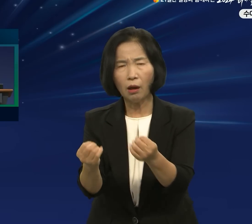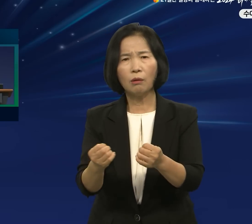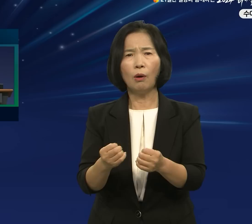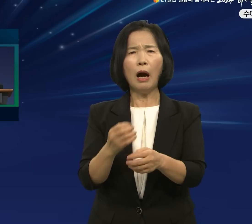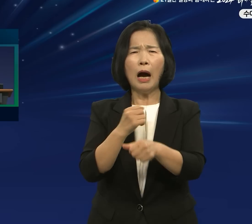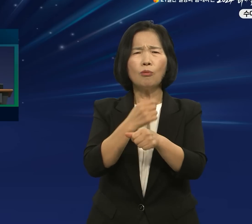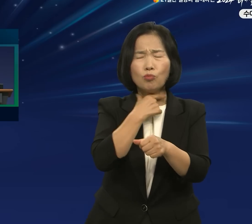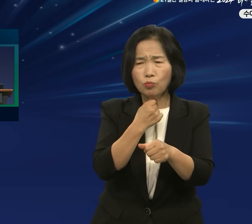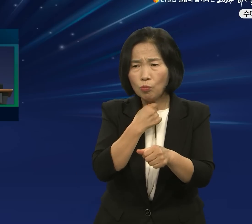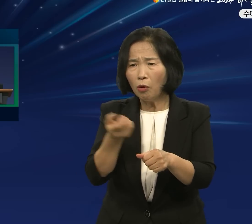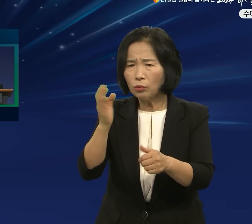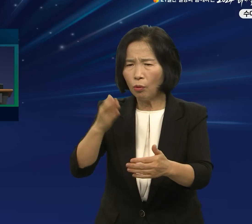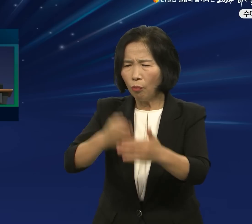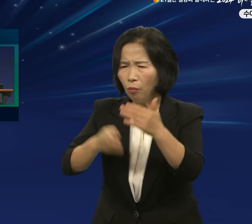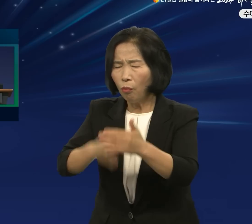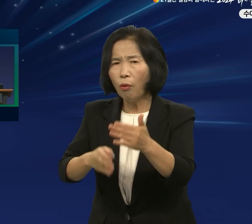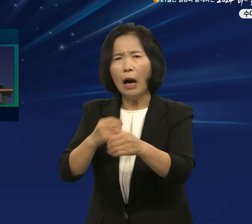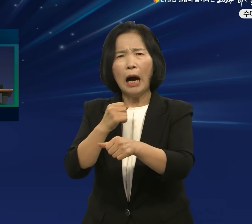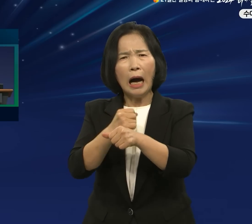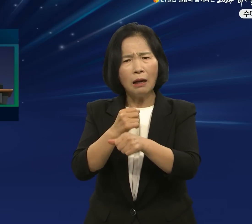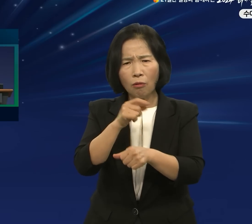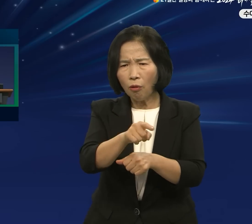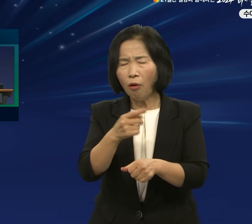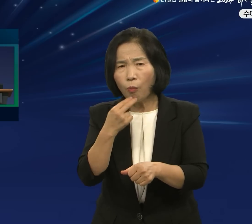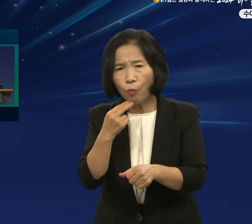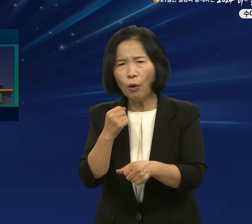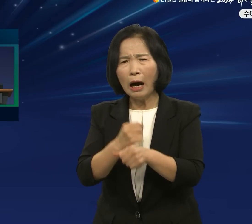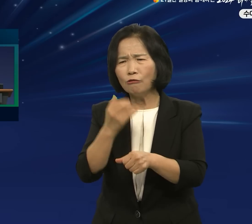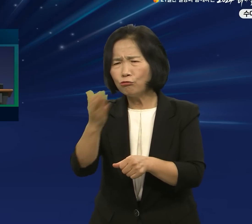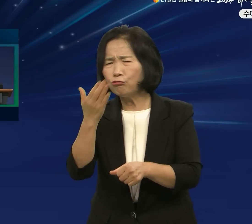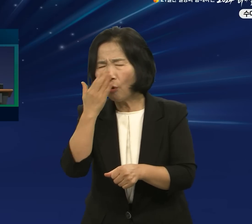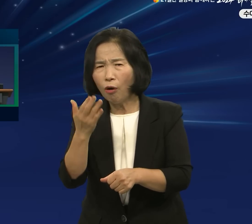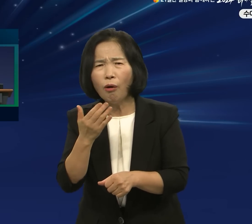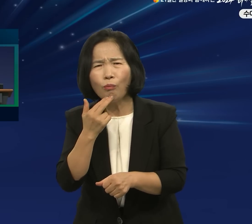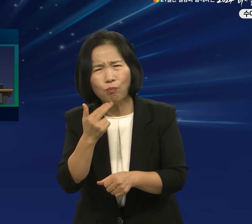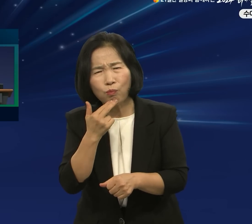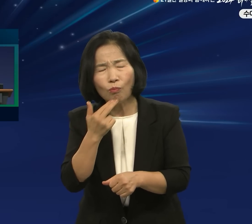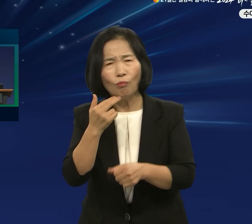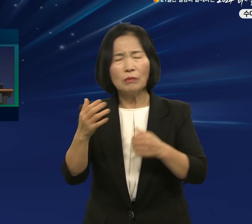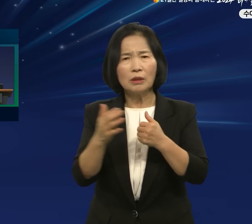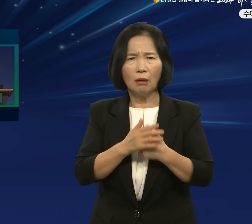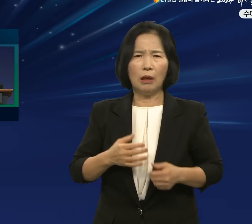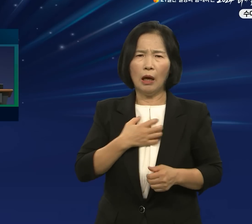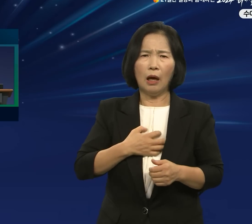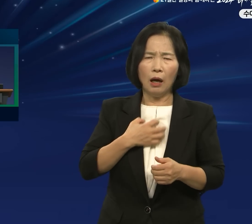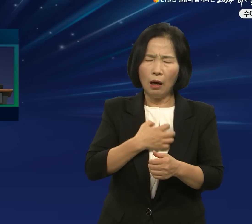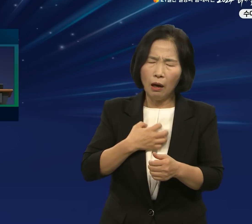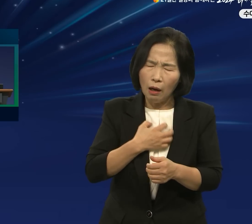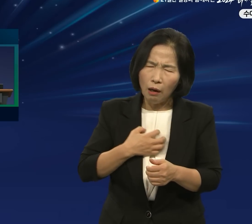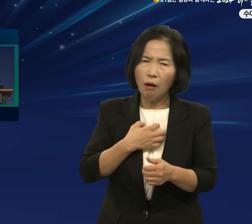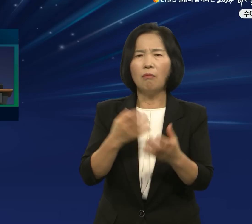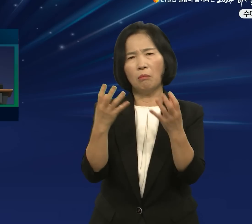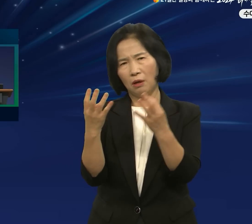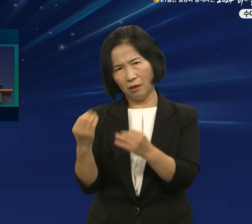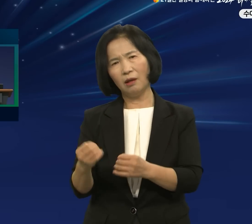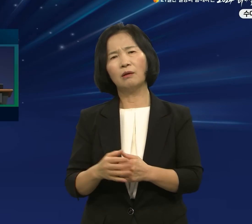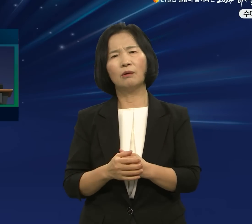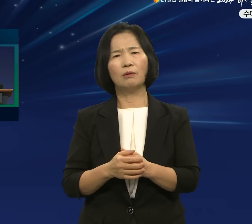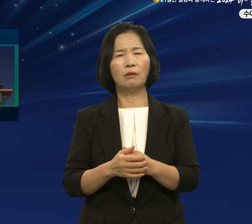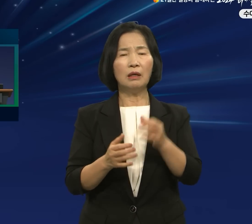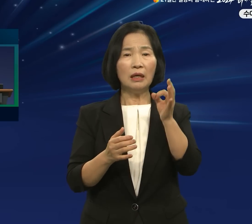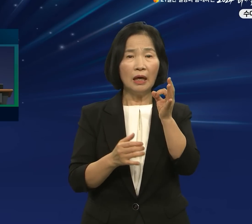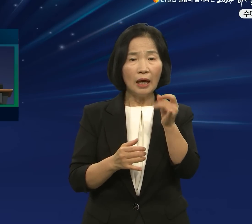없습니다. 또 할 수도 없음에 그저 신음하며 에스라와 느헤미야